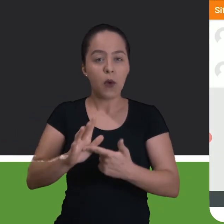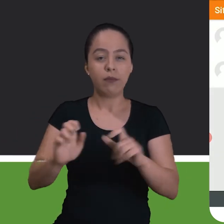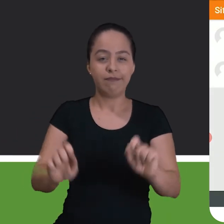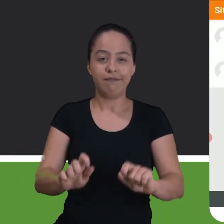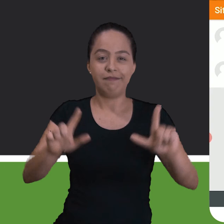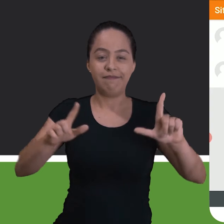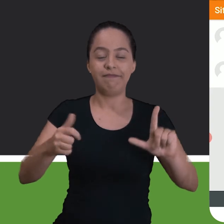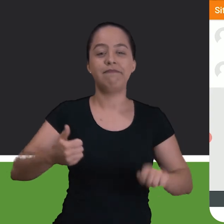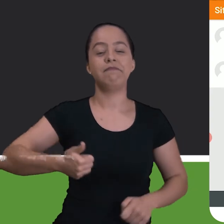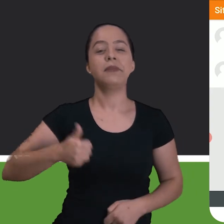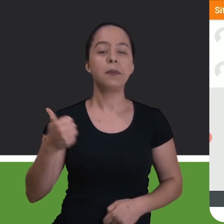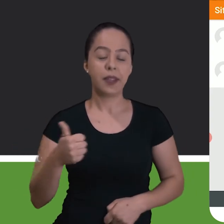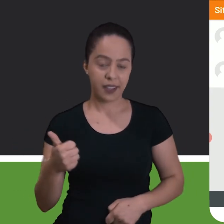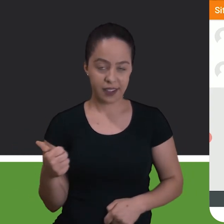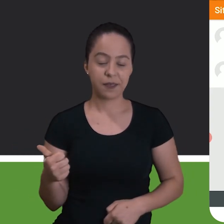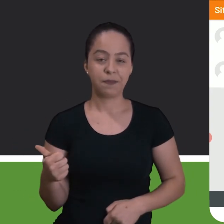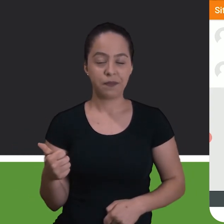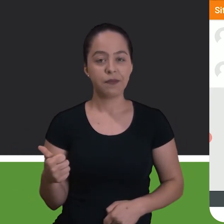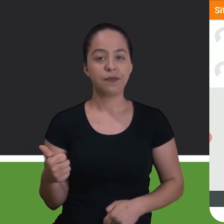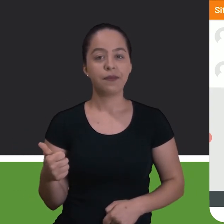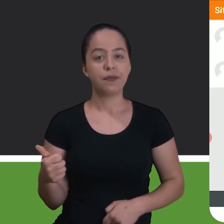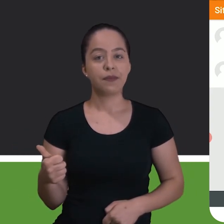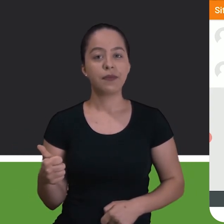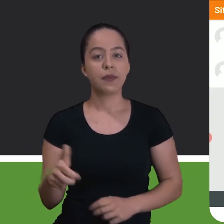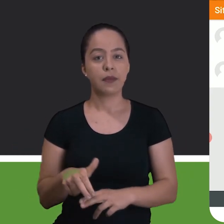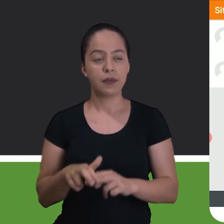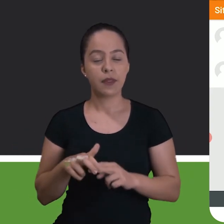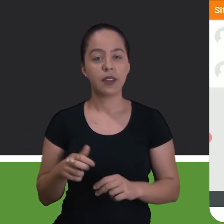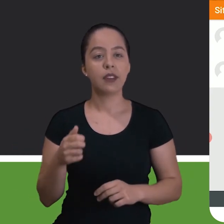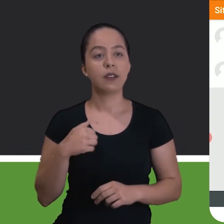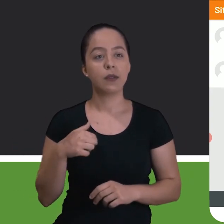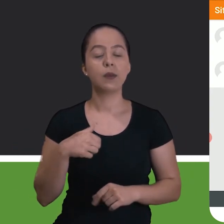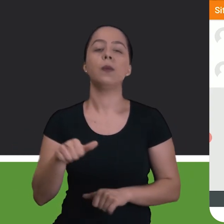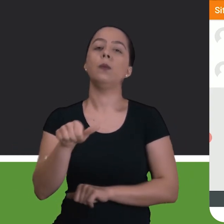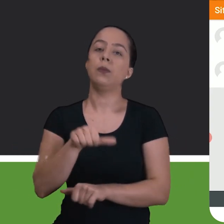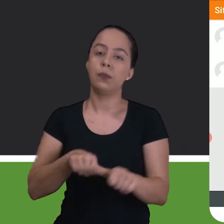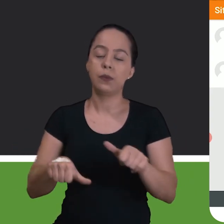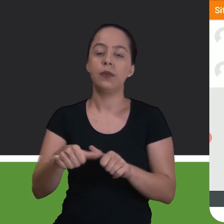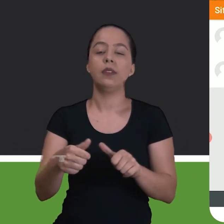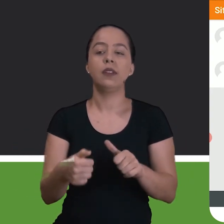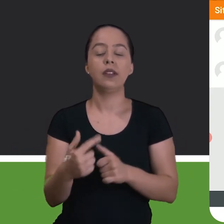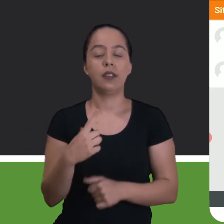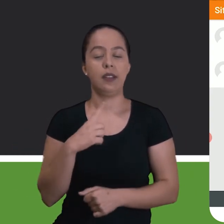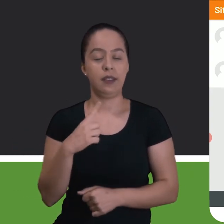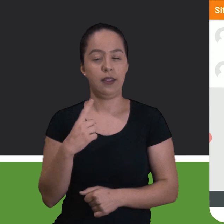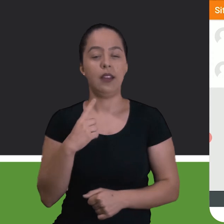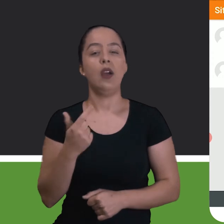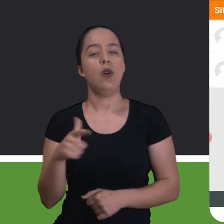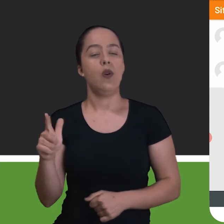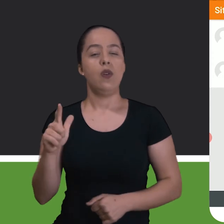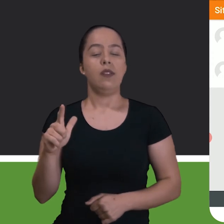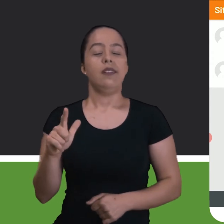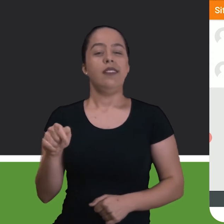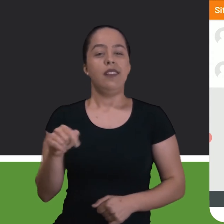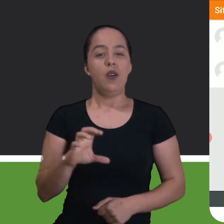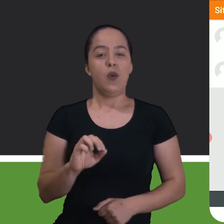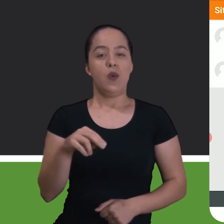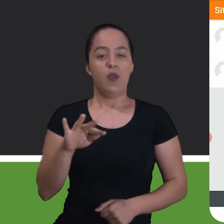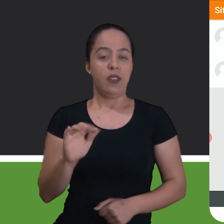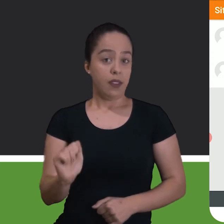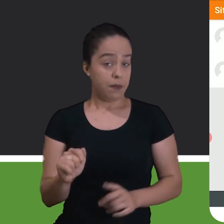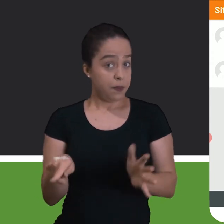vai aparecer aquela primeira tela que eu estava utilizando certo então aqui eu vou alternar e vou para uma outra conta